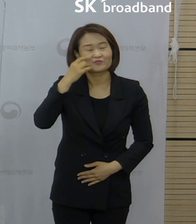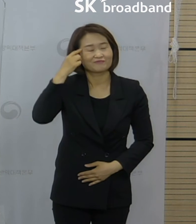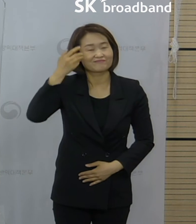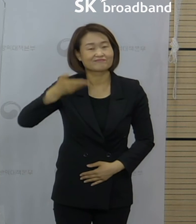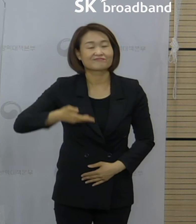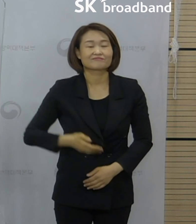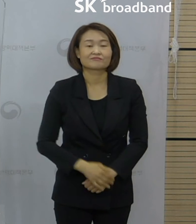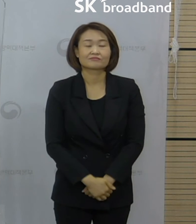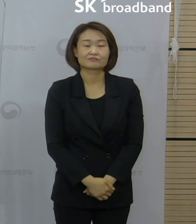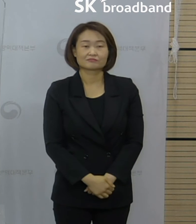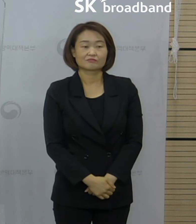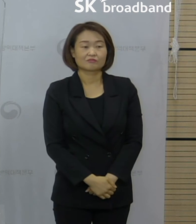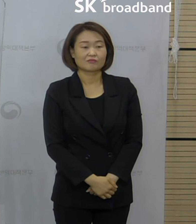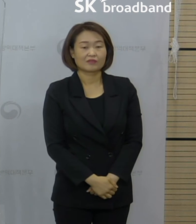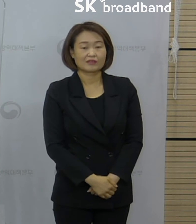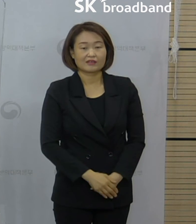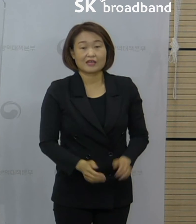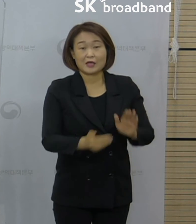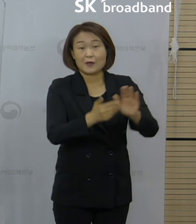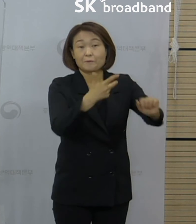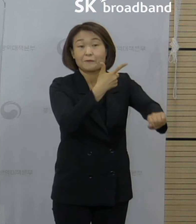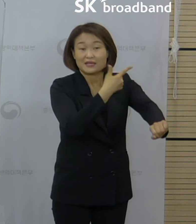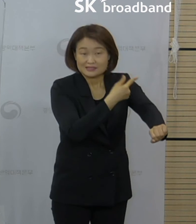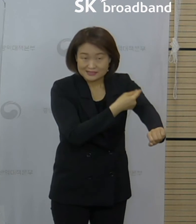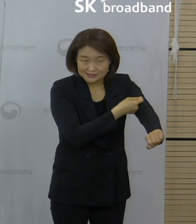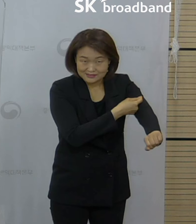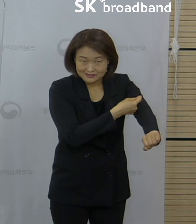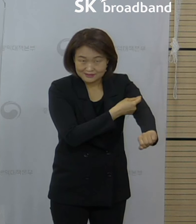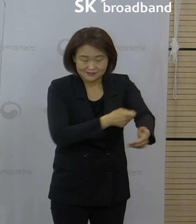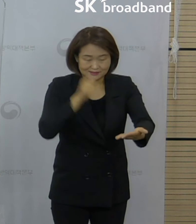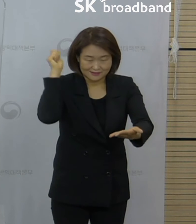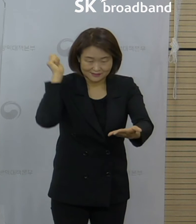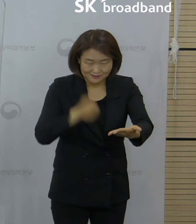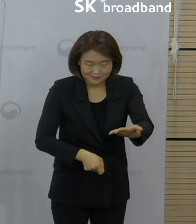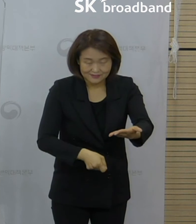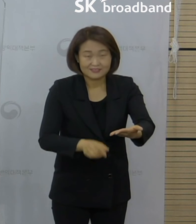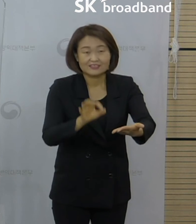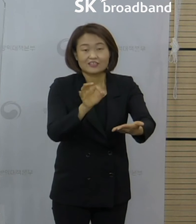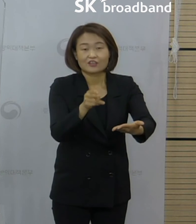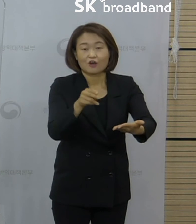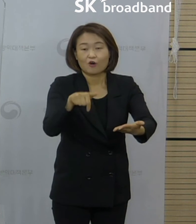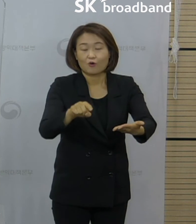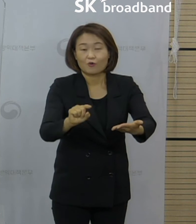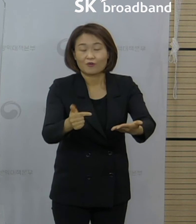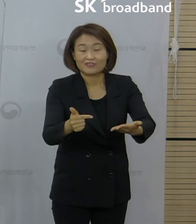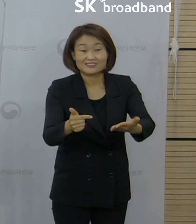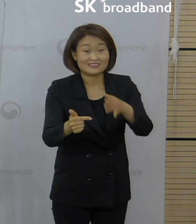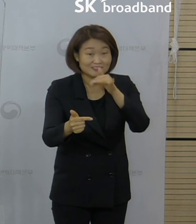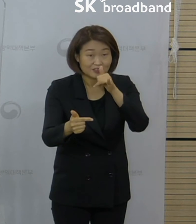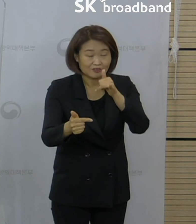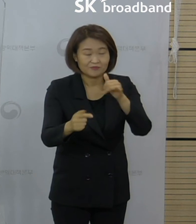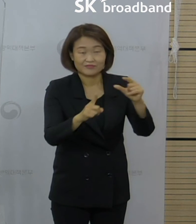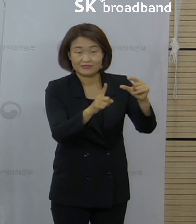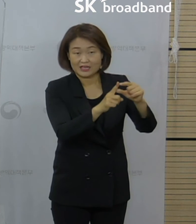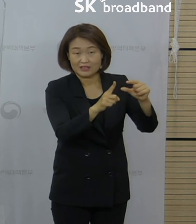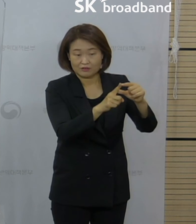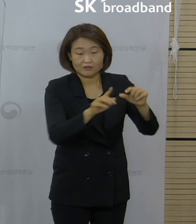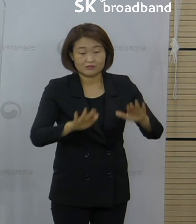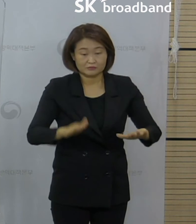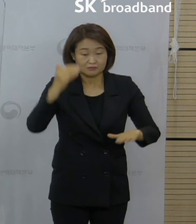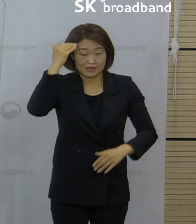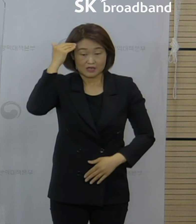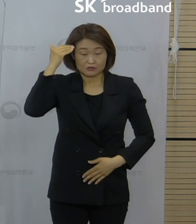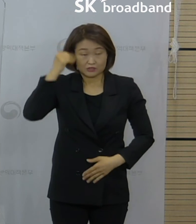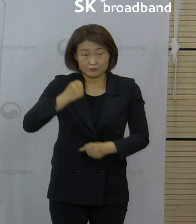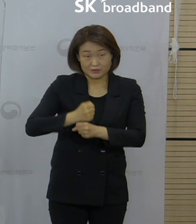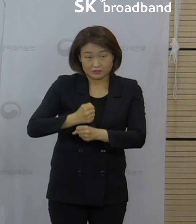예, 일단은 그 백신 여권이라는 용어에 대해서 조금 명확히 해야 될 것 같습니다. 저희가 지금 국내에서 발행하고 있는 것은